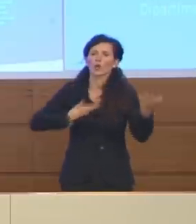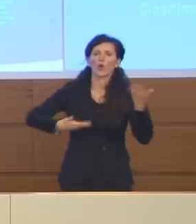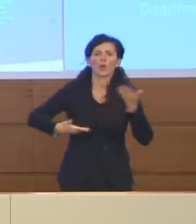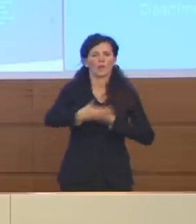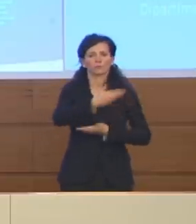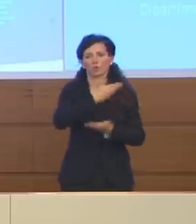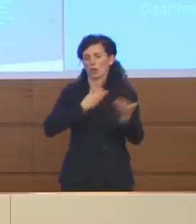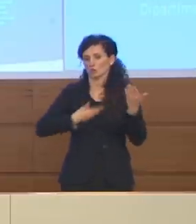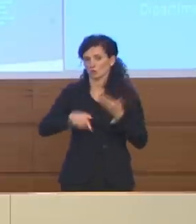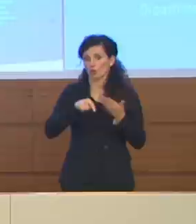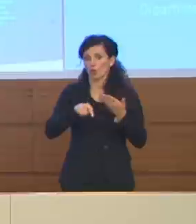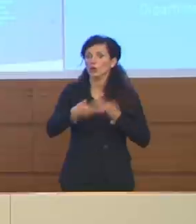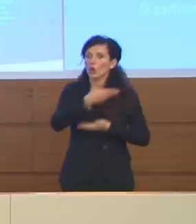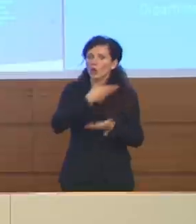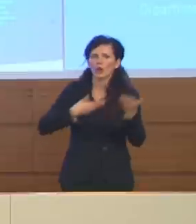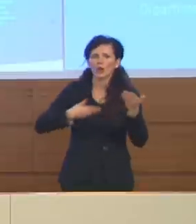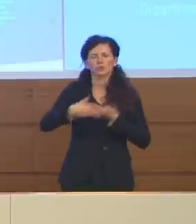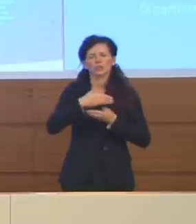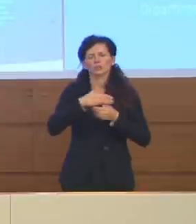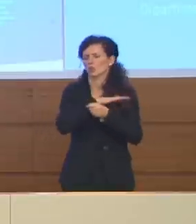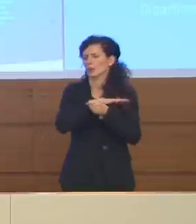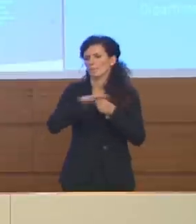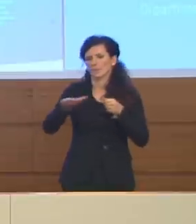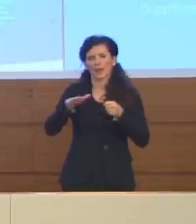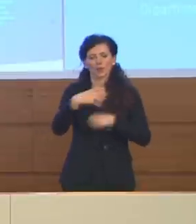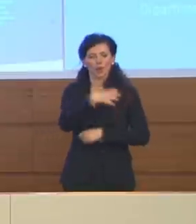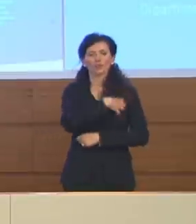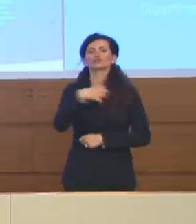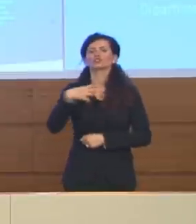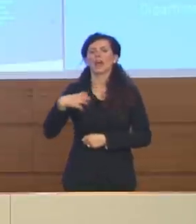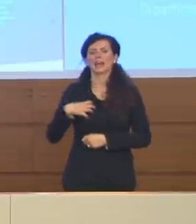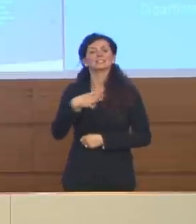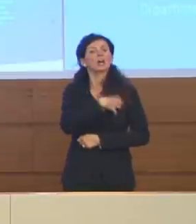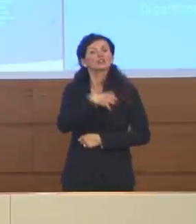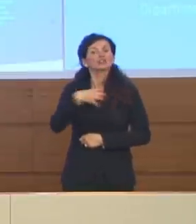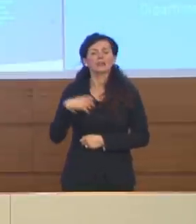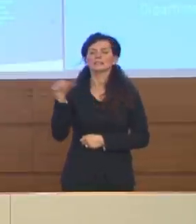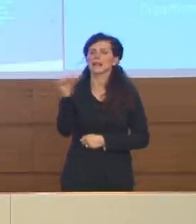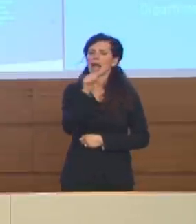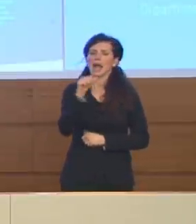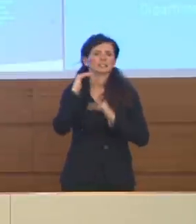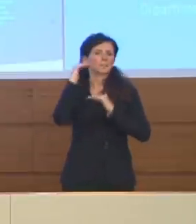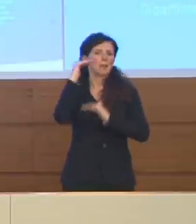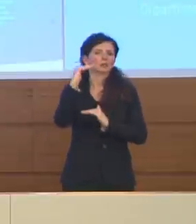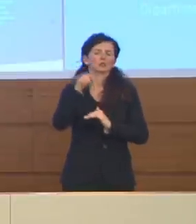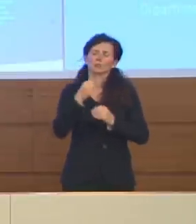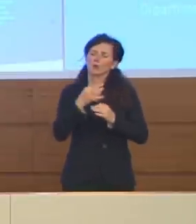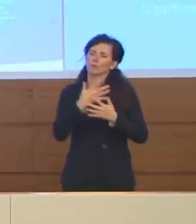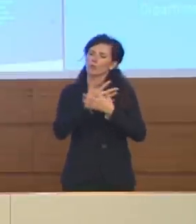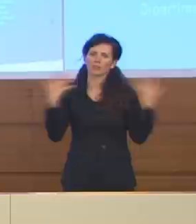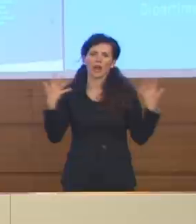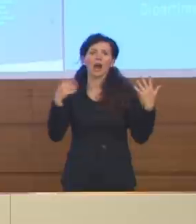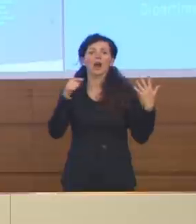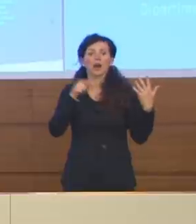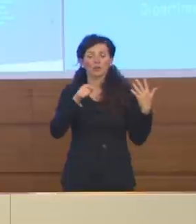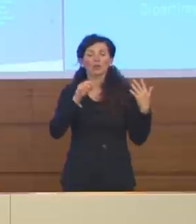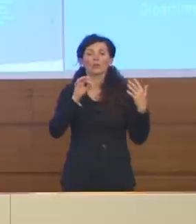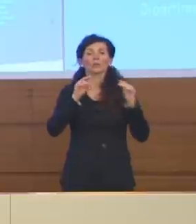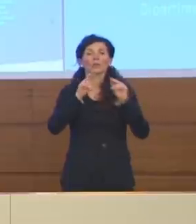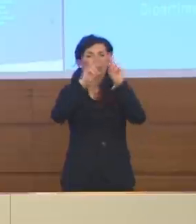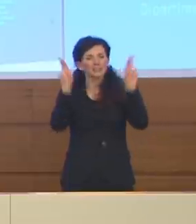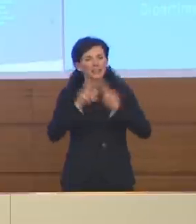come la scienza con la s maiuscola sempre prevede negli scenari internazionali